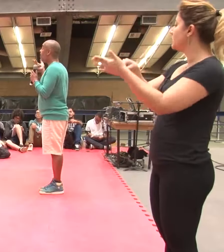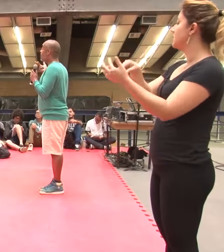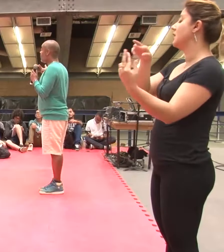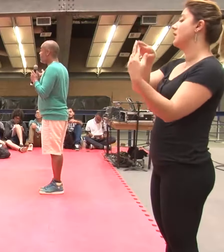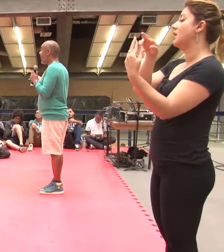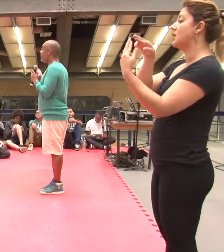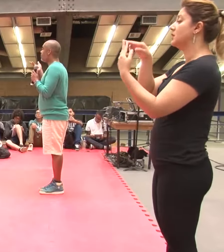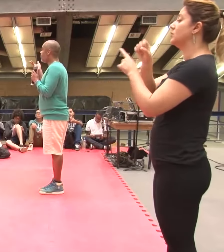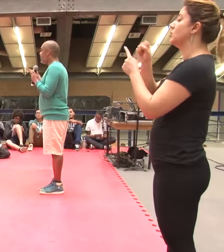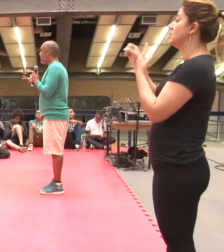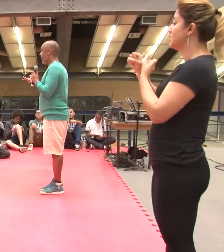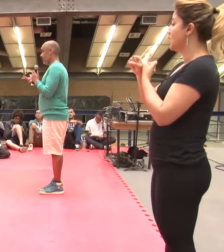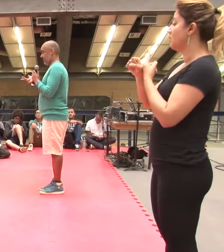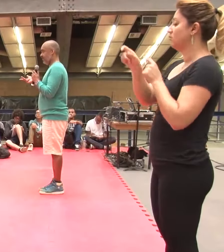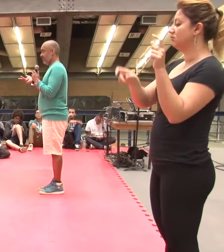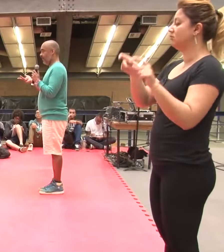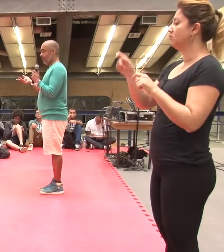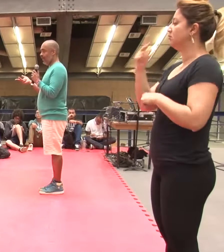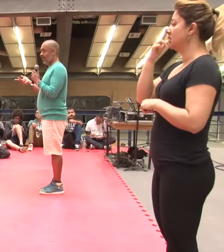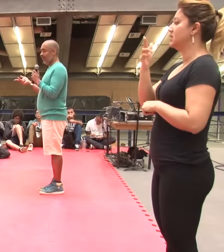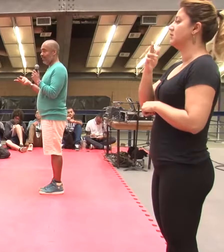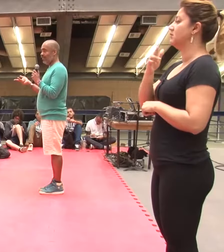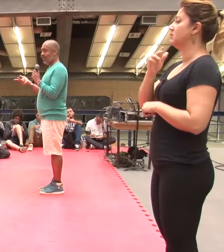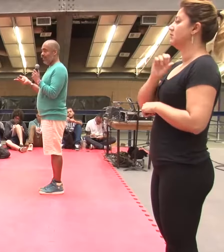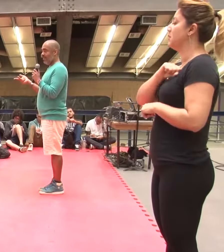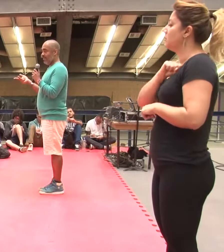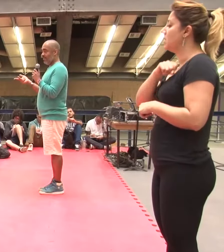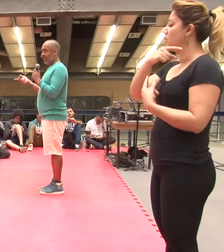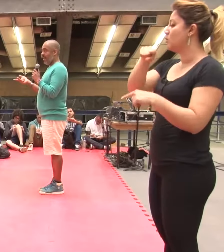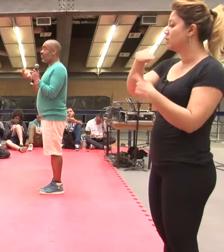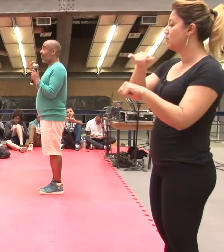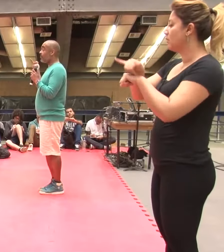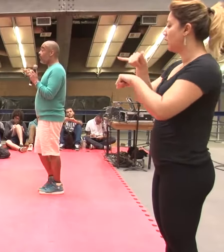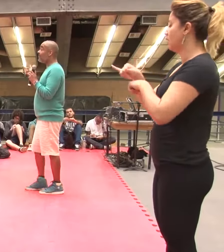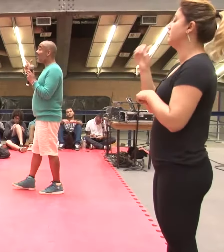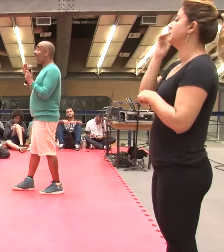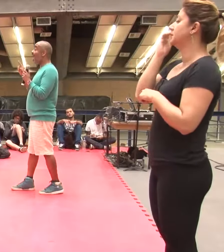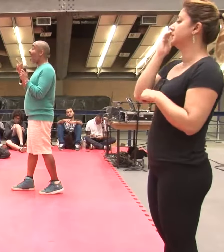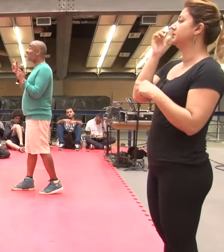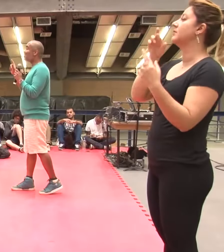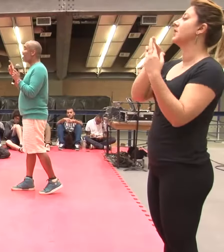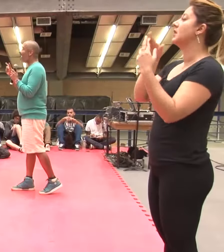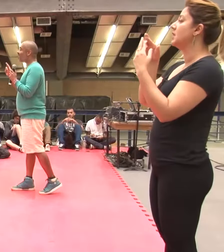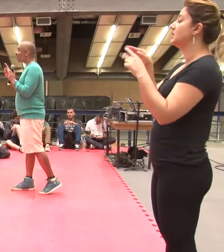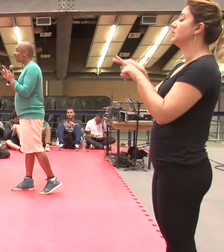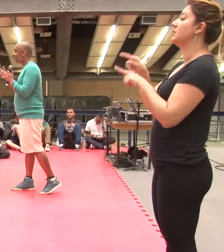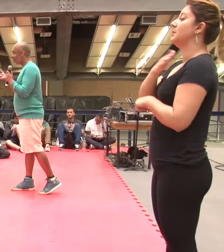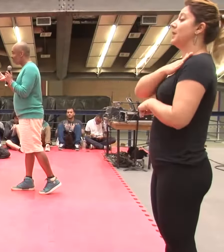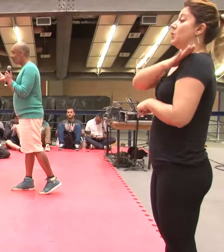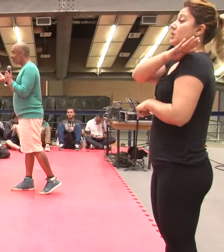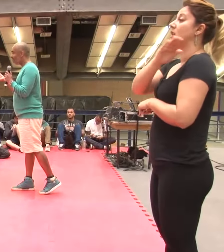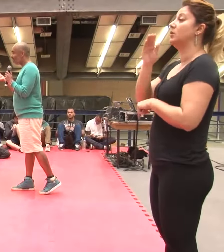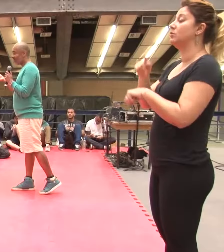relações sociais humanas, né? As relações raciais